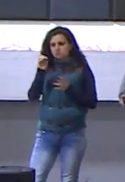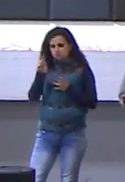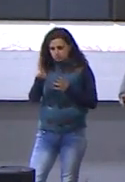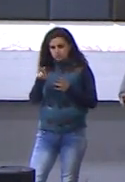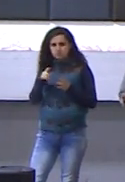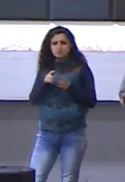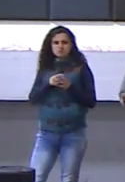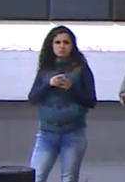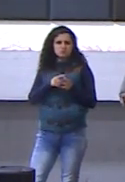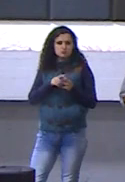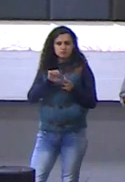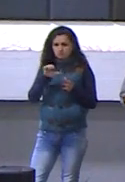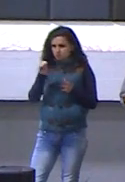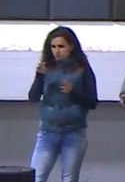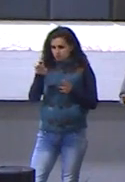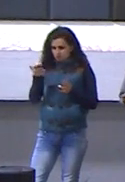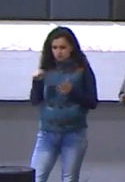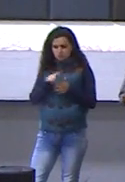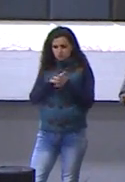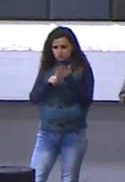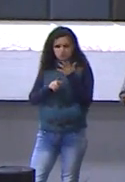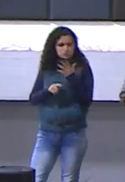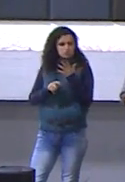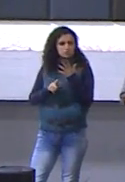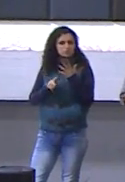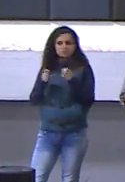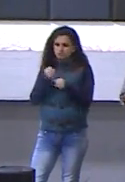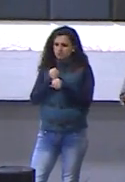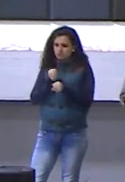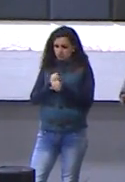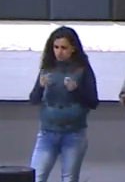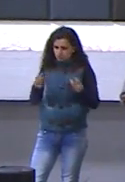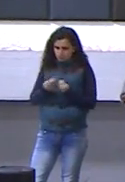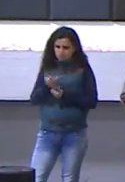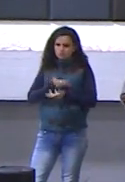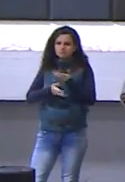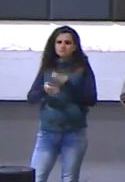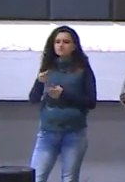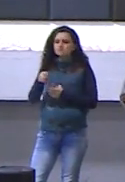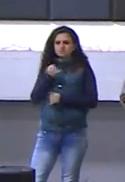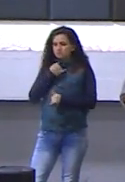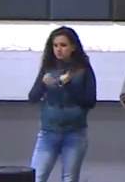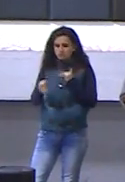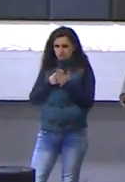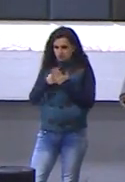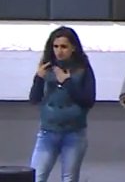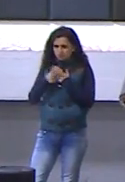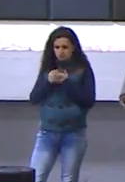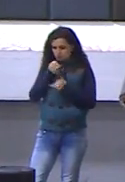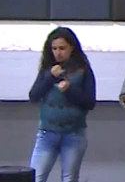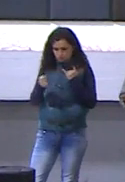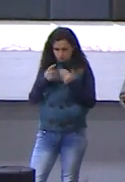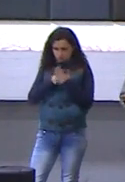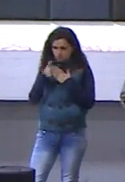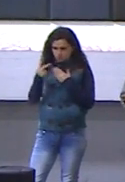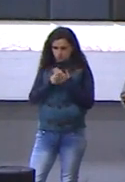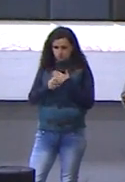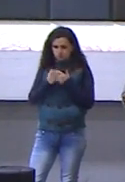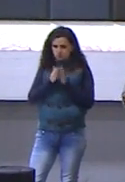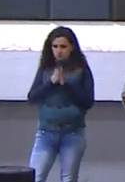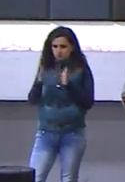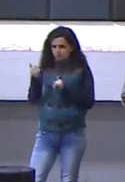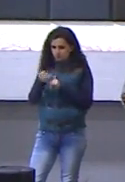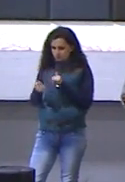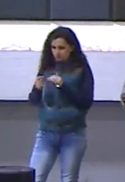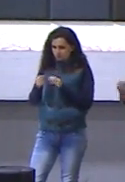correa para hacer un trabajo conjunto entre lo que es el último proyecto los últimos proyectos los últimos